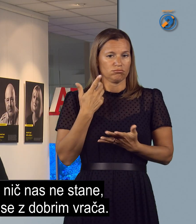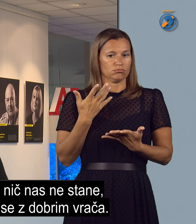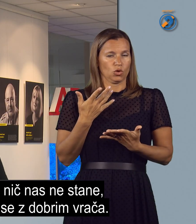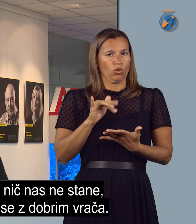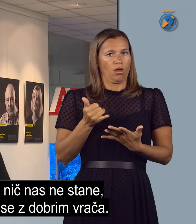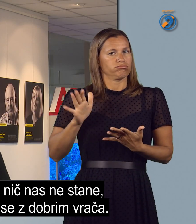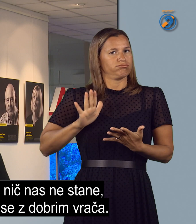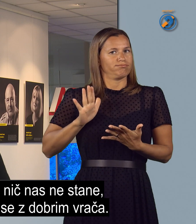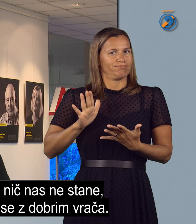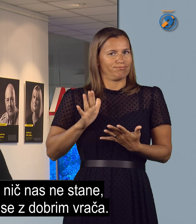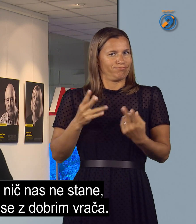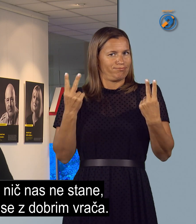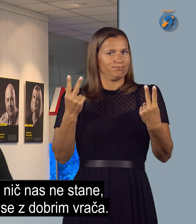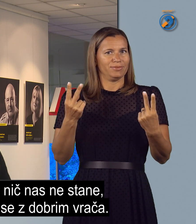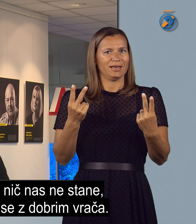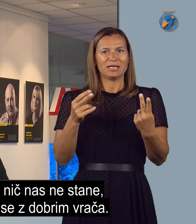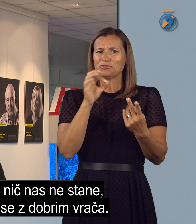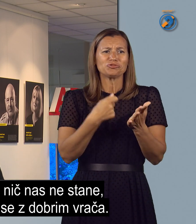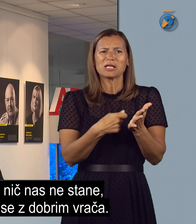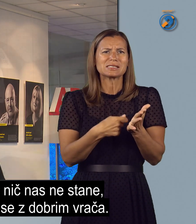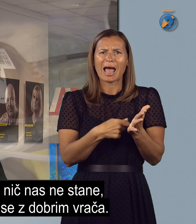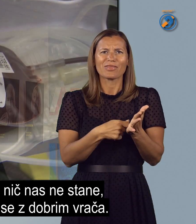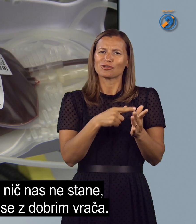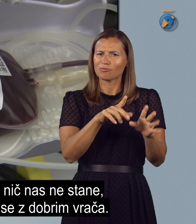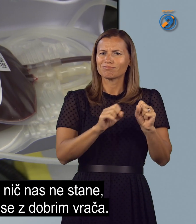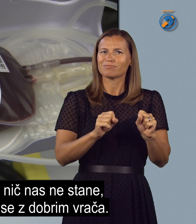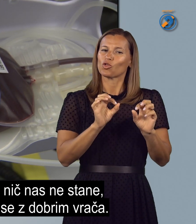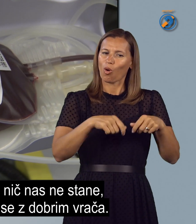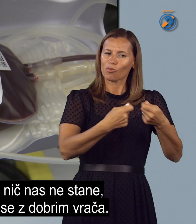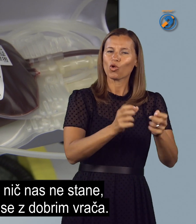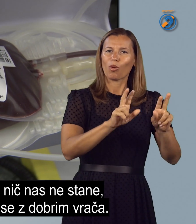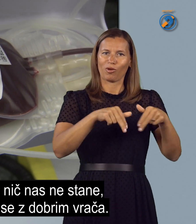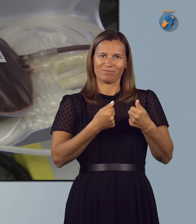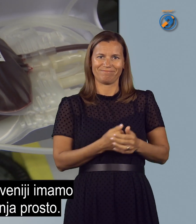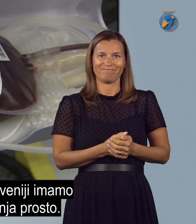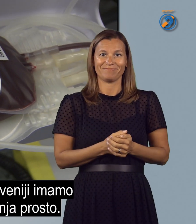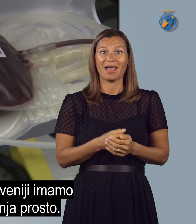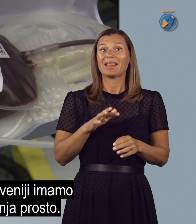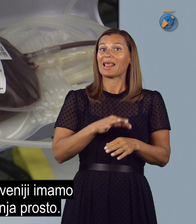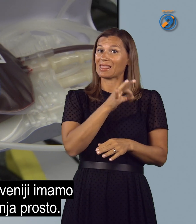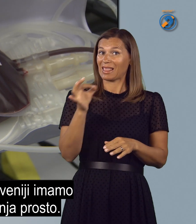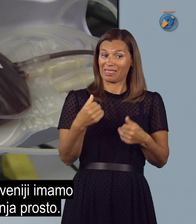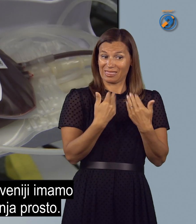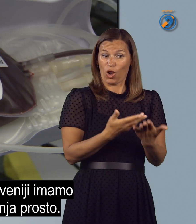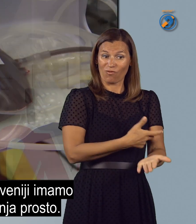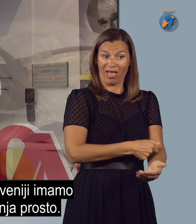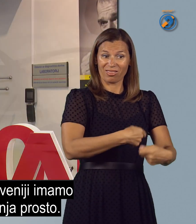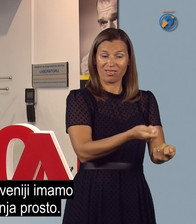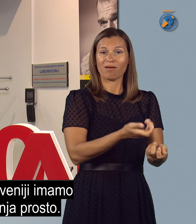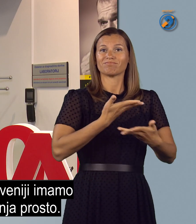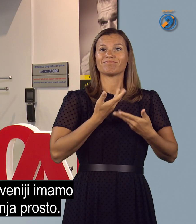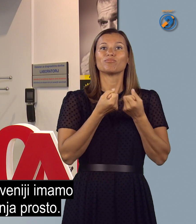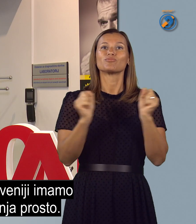Zdi se mi plemenito in nič nas ne stane, če to naredimo, dobro se z dobrim vrača. Krvodajalci v Sloveniji imamo na dan darovanja prosto.